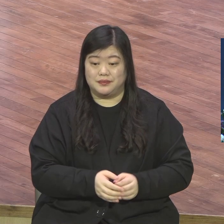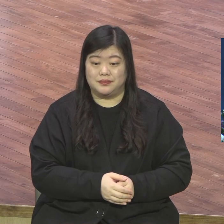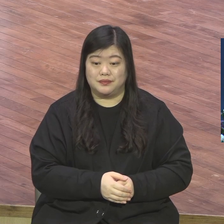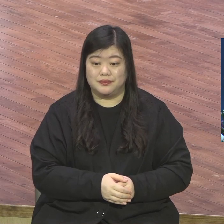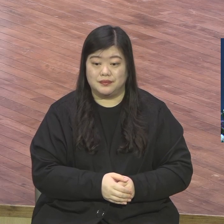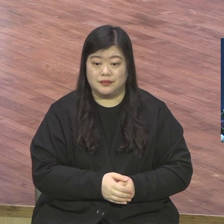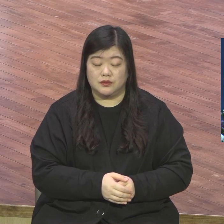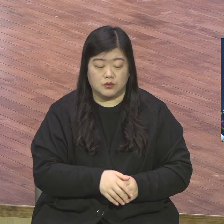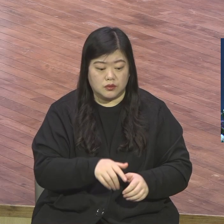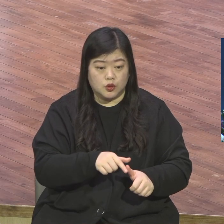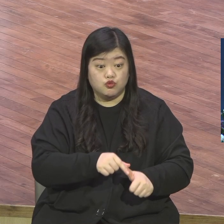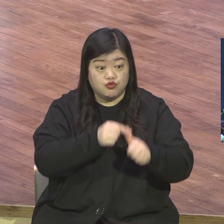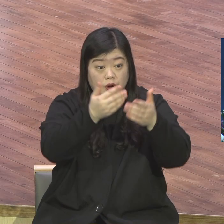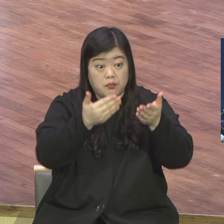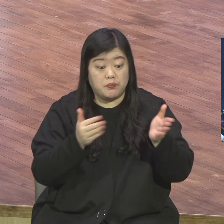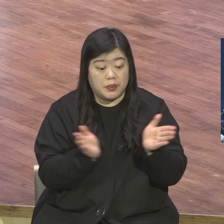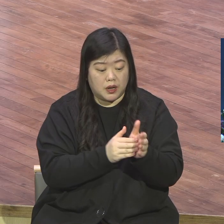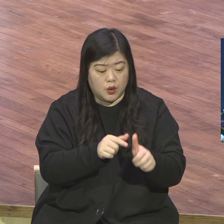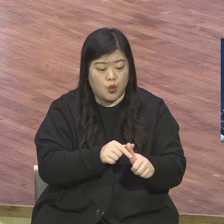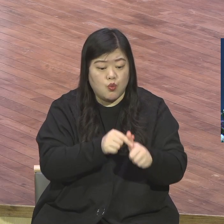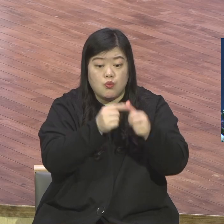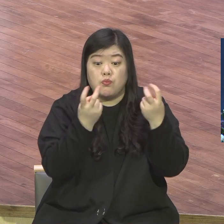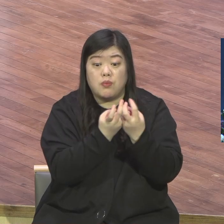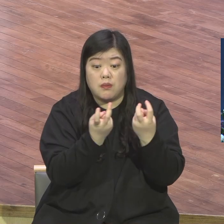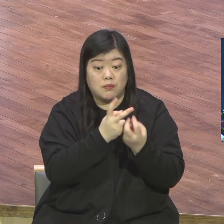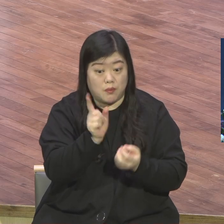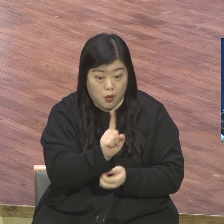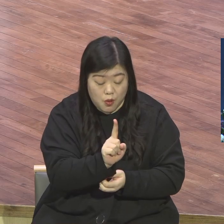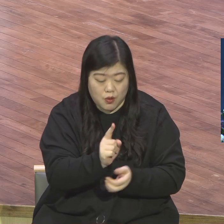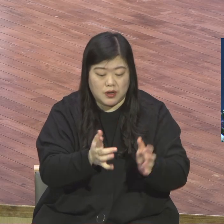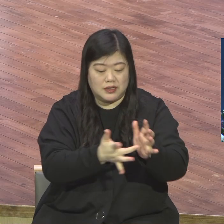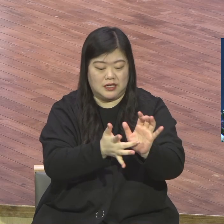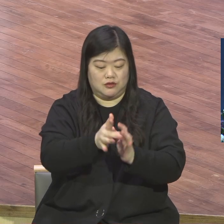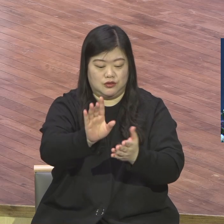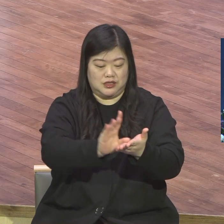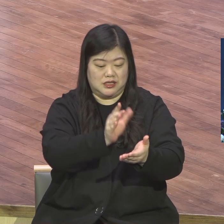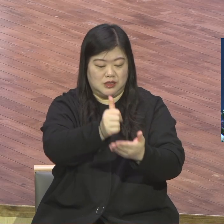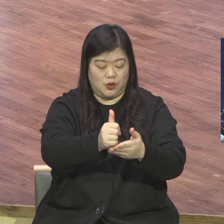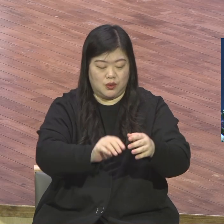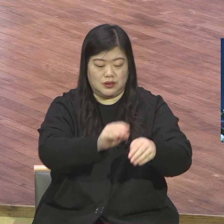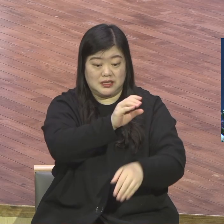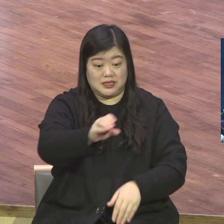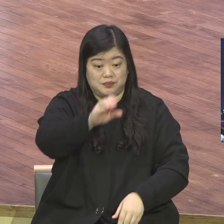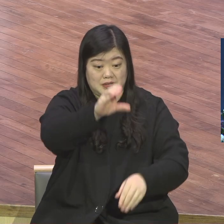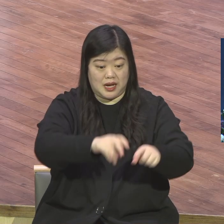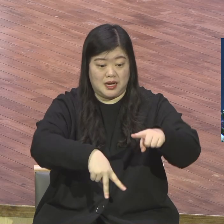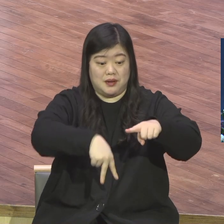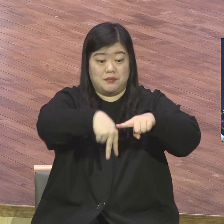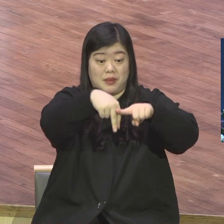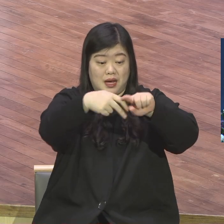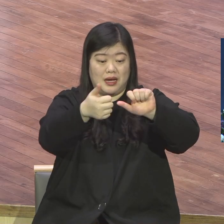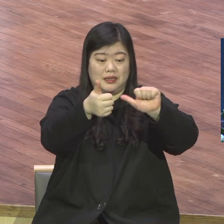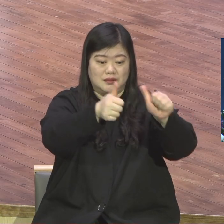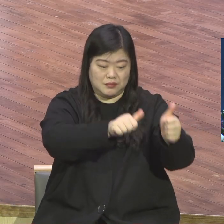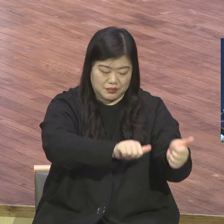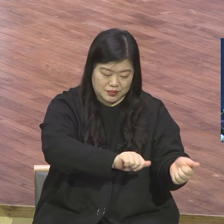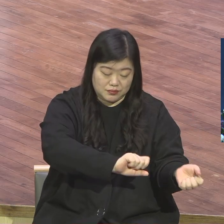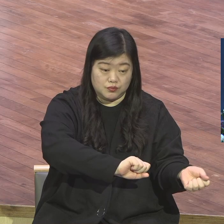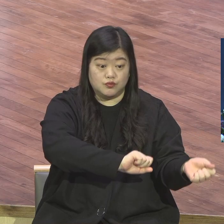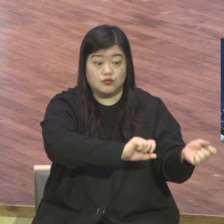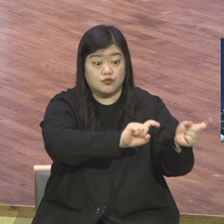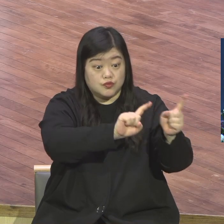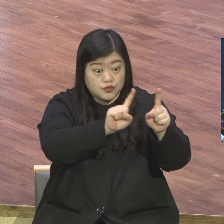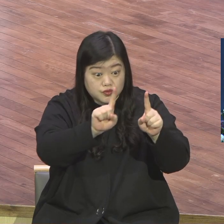그 방법이 예수 그리스도의 십자가 대속과 부활이었다.